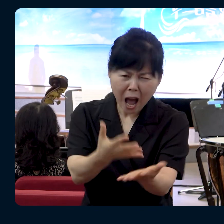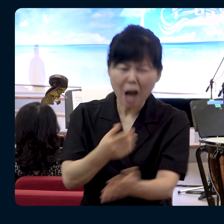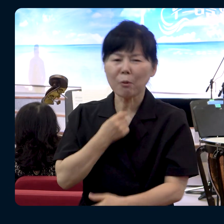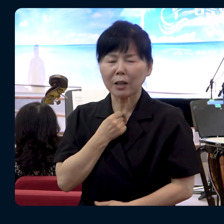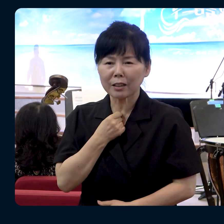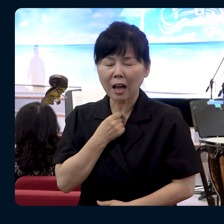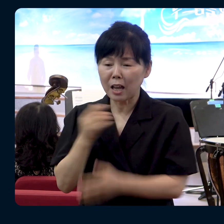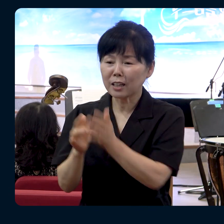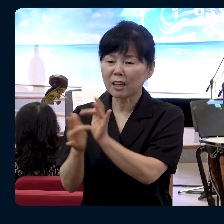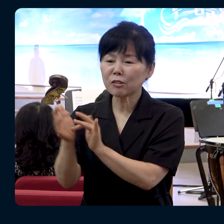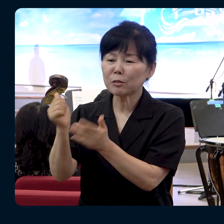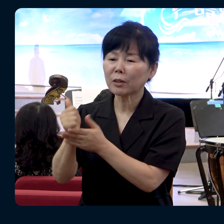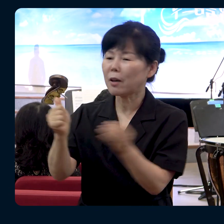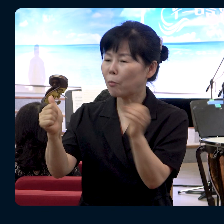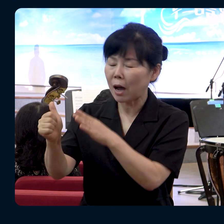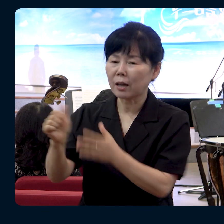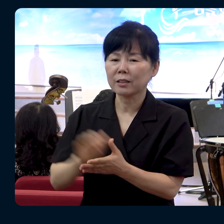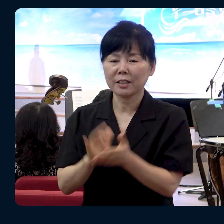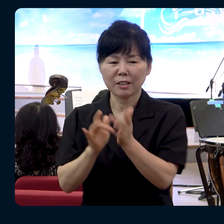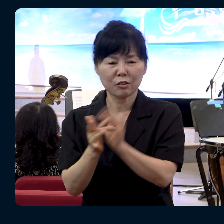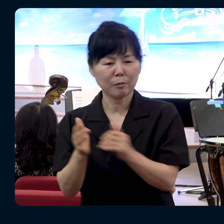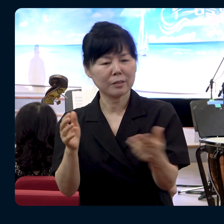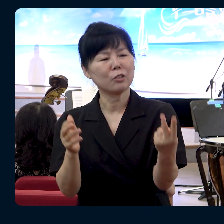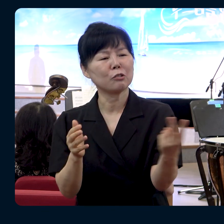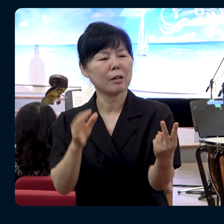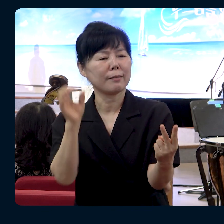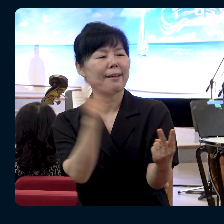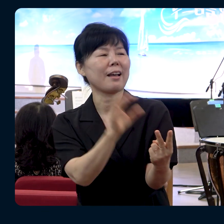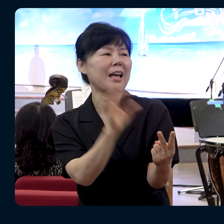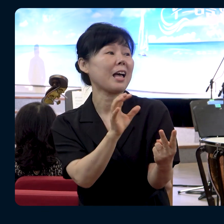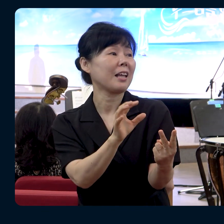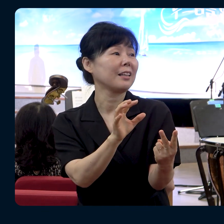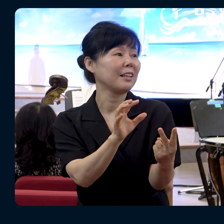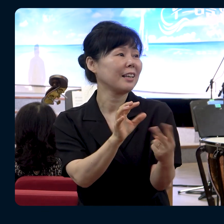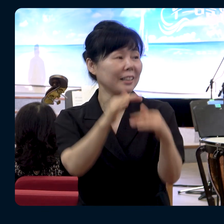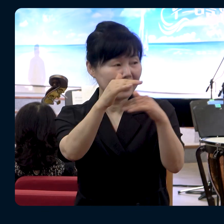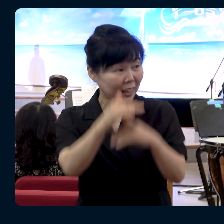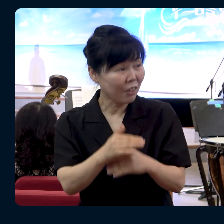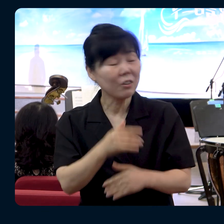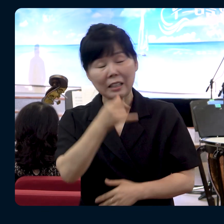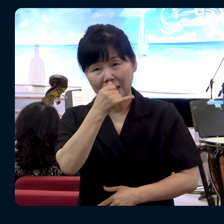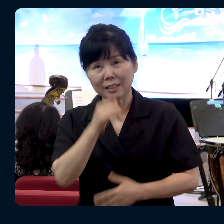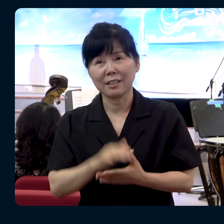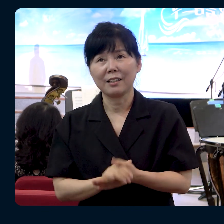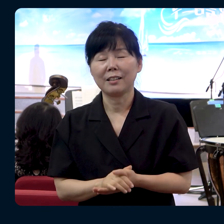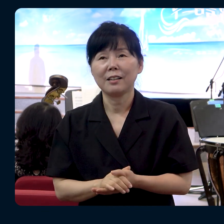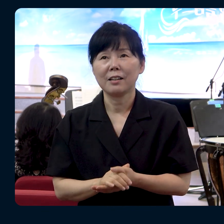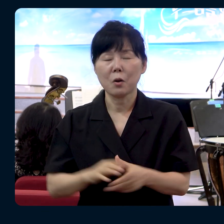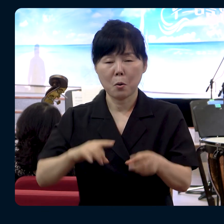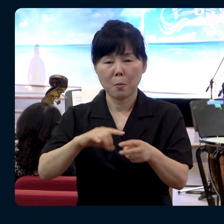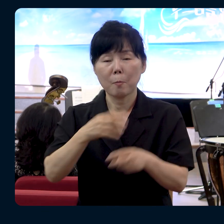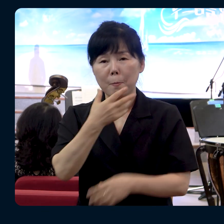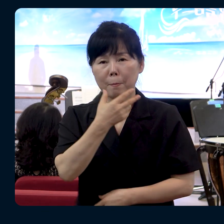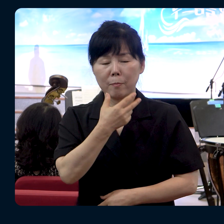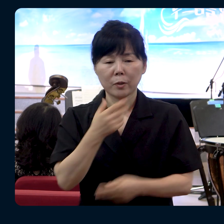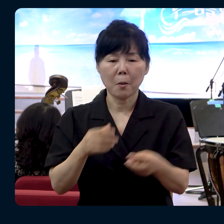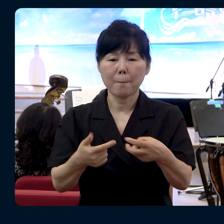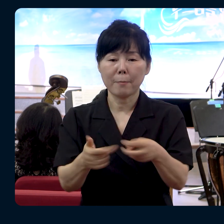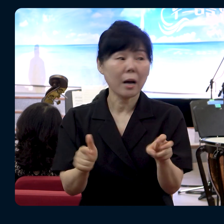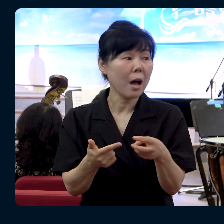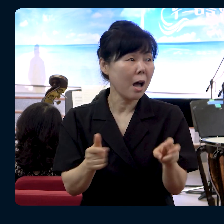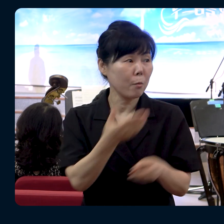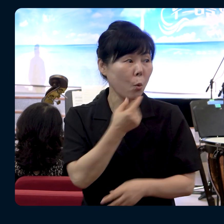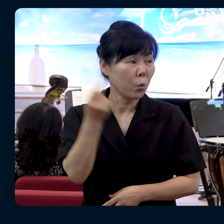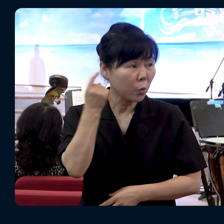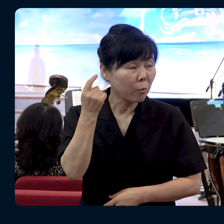주십시오. 예수님이 막 꾸짖는 장면이 있습니다. 마가복음에 보면 예수님이 야고보와 요한의 별명을 하나